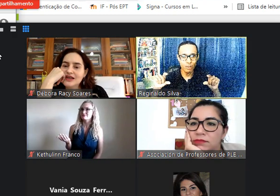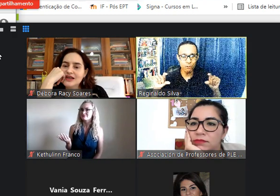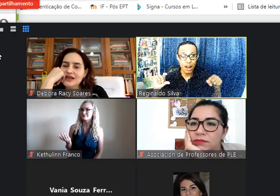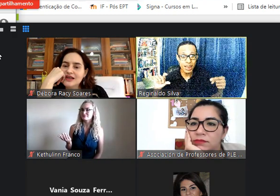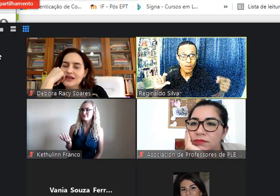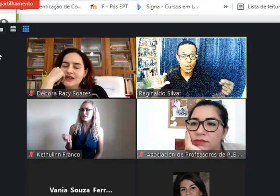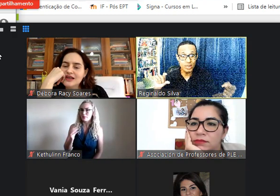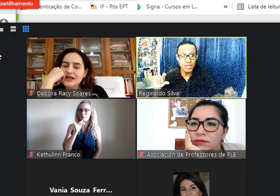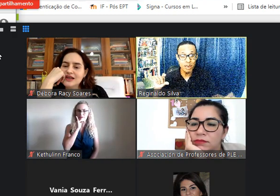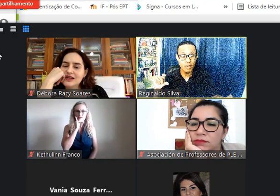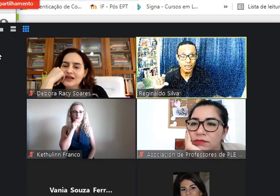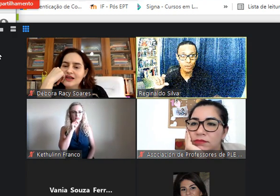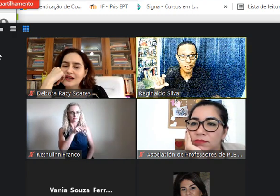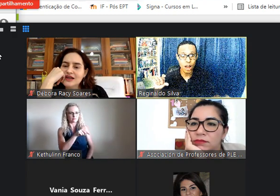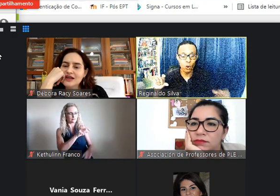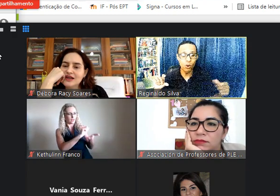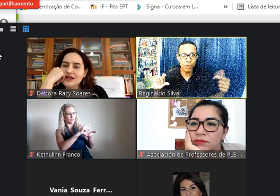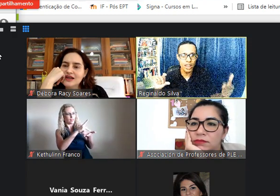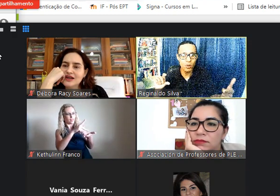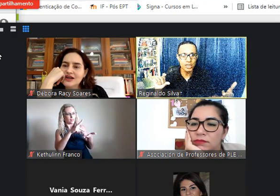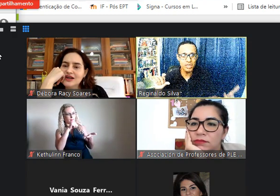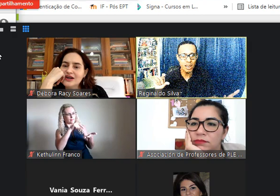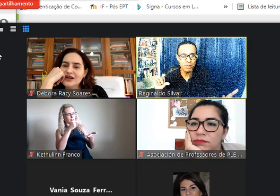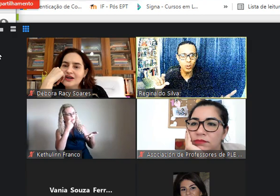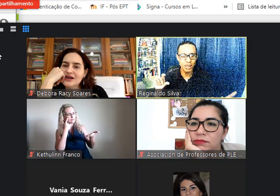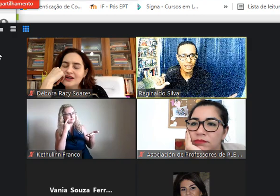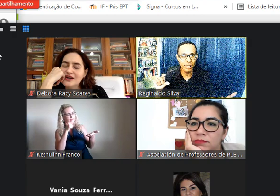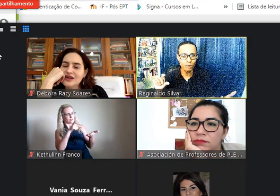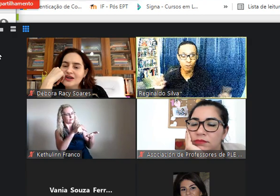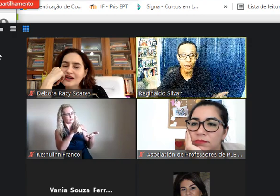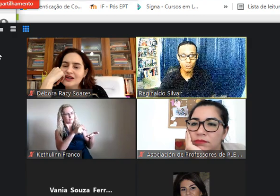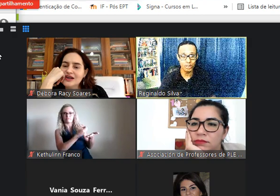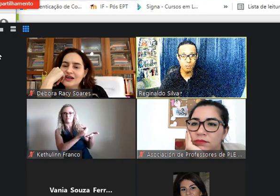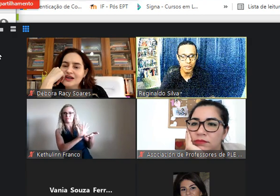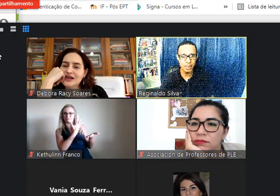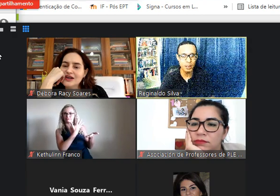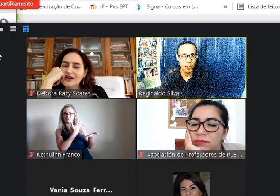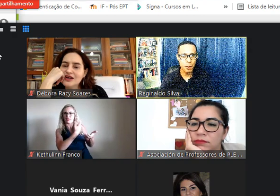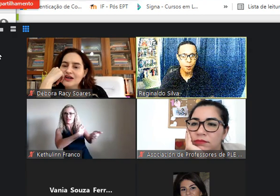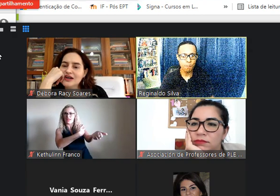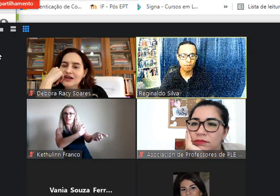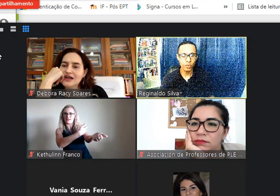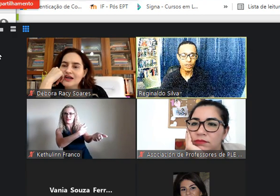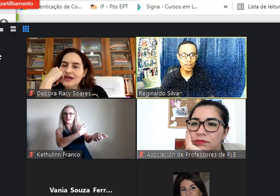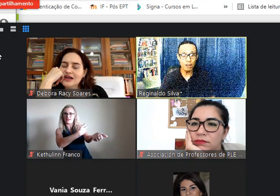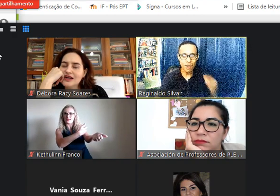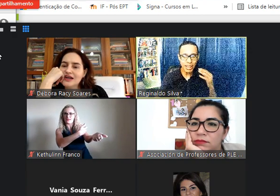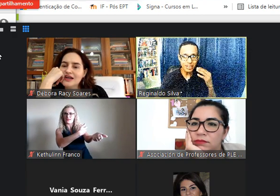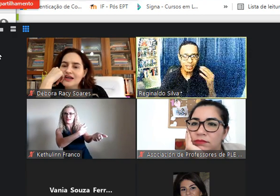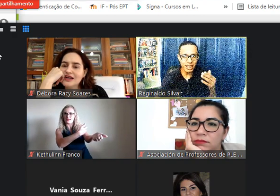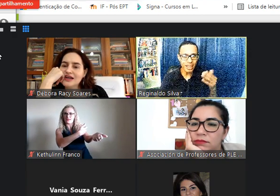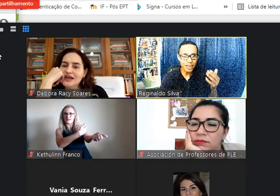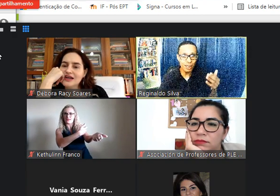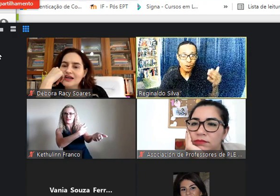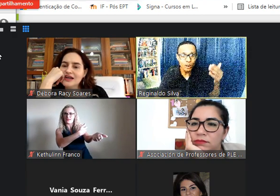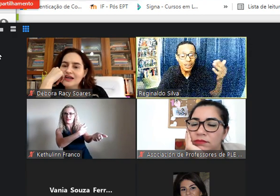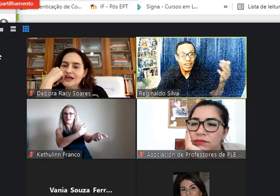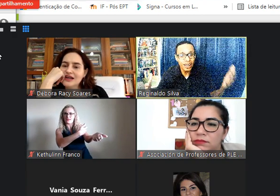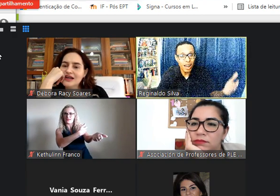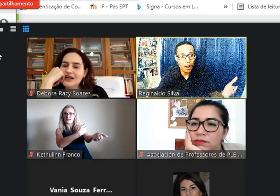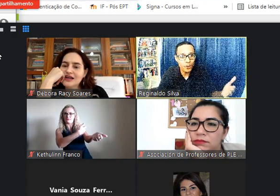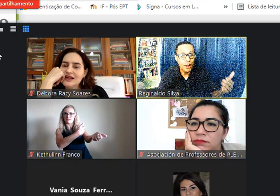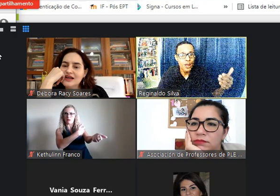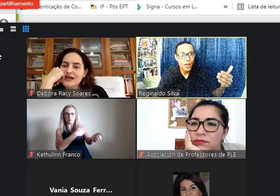frase farei o exame nacional ou farei o exame do Enem no final de semana, ele vai entender que, olha,